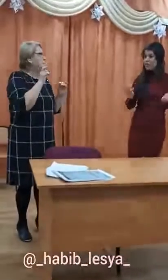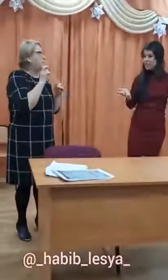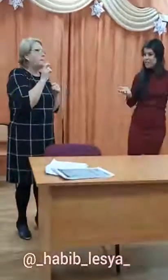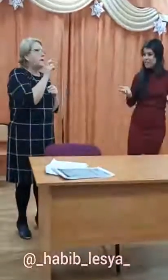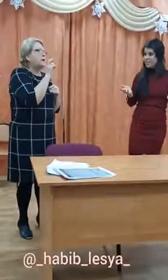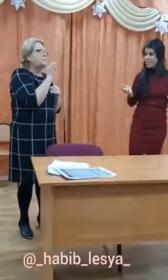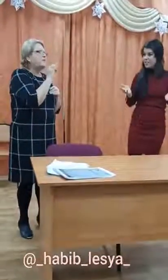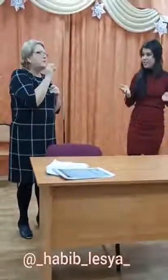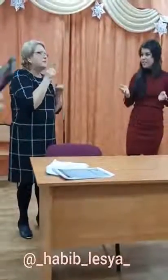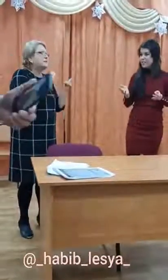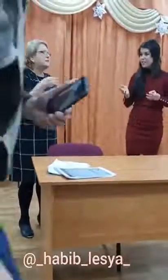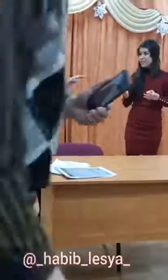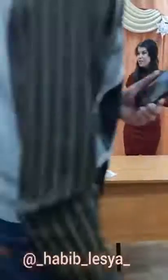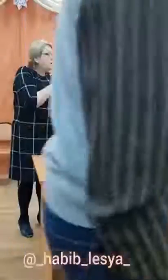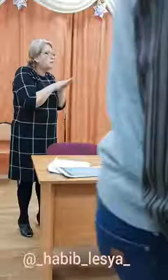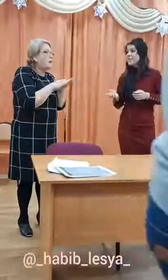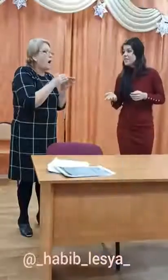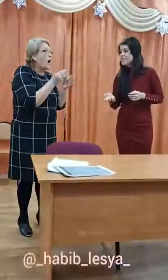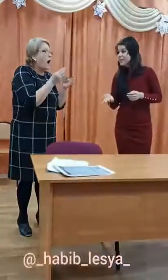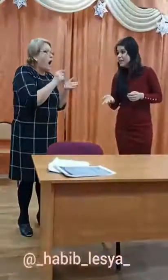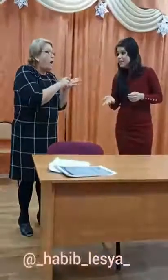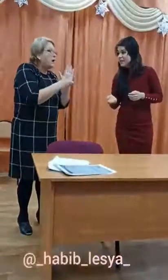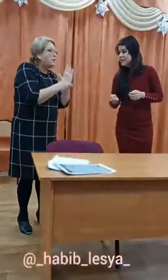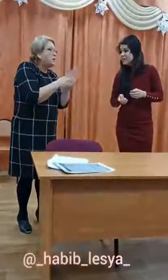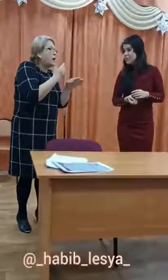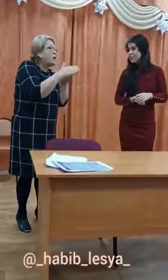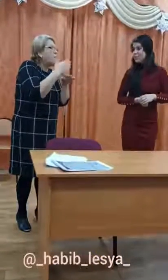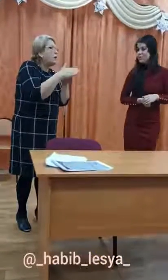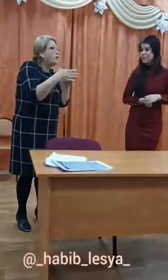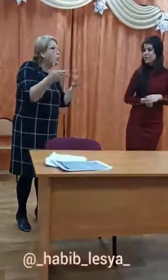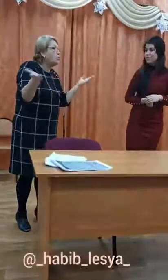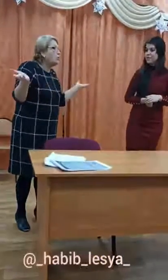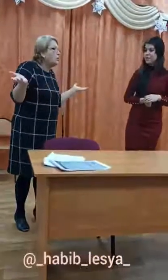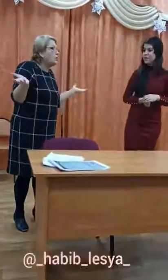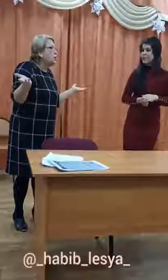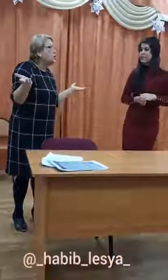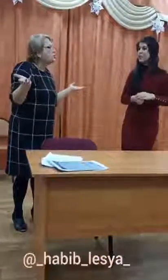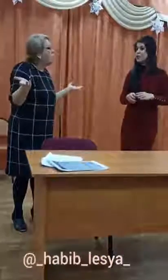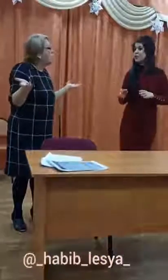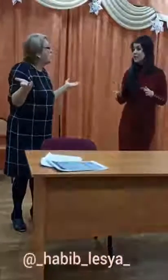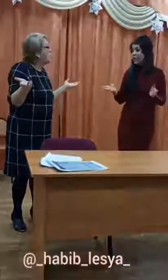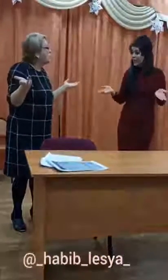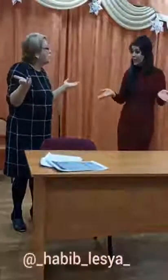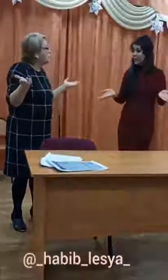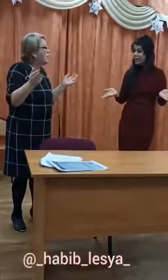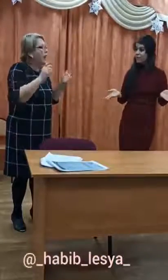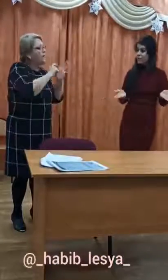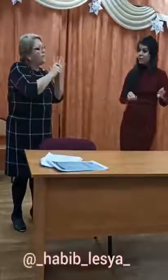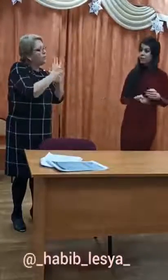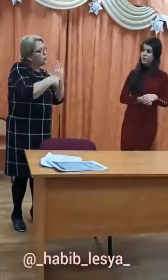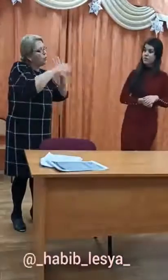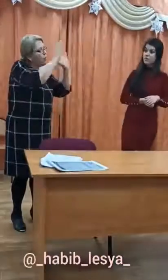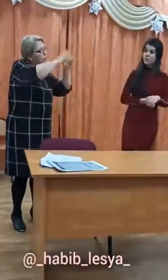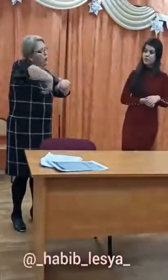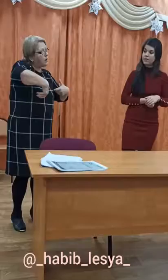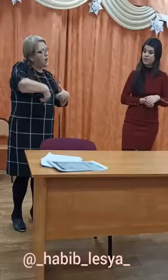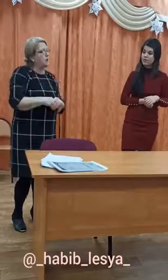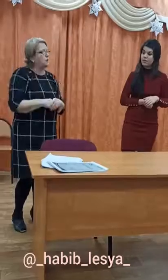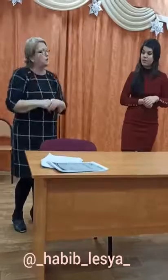нет. Платить не смогли ипотеку. И все, просто отобрали квартиру. То